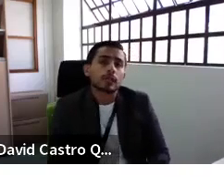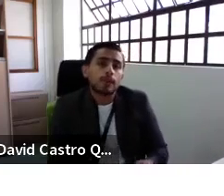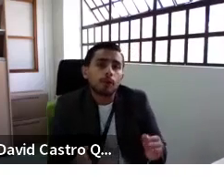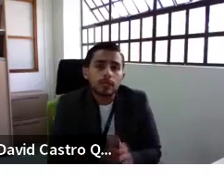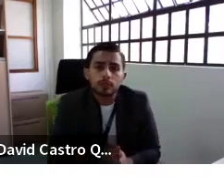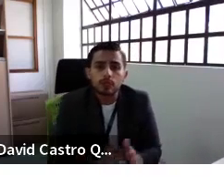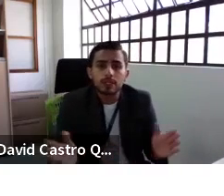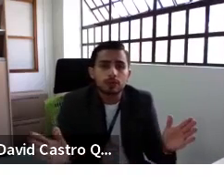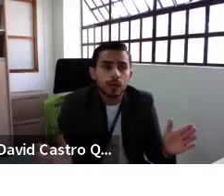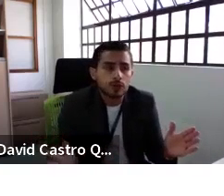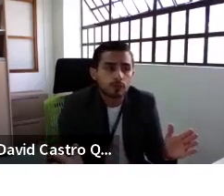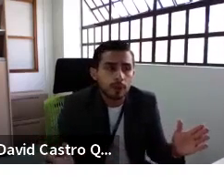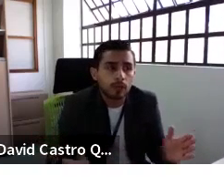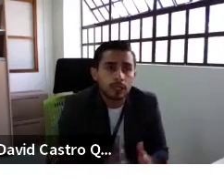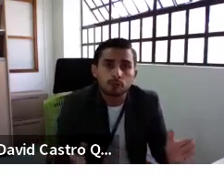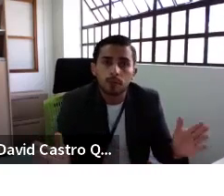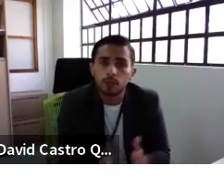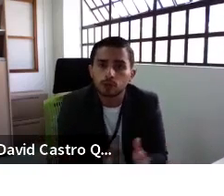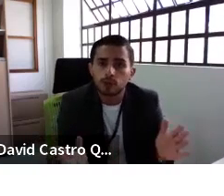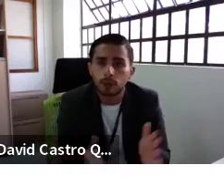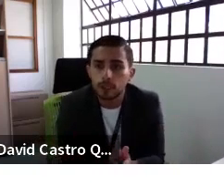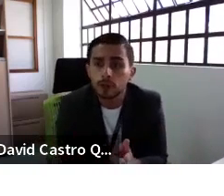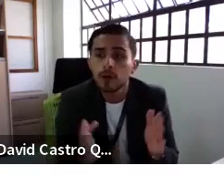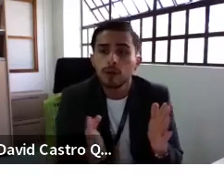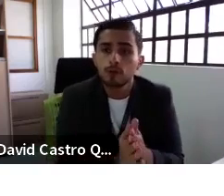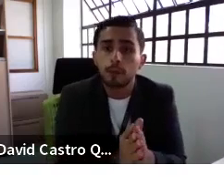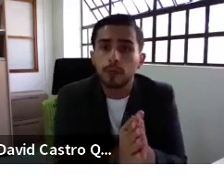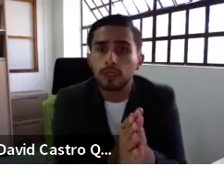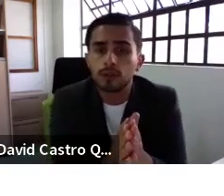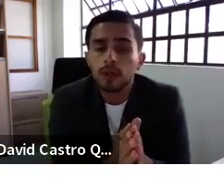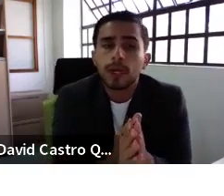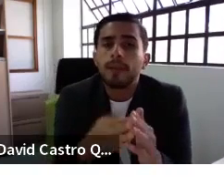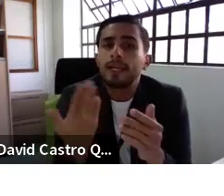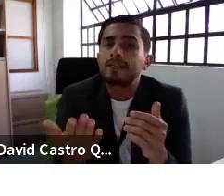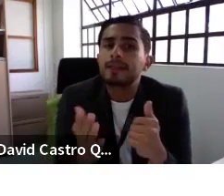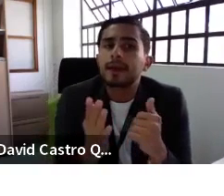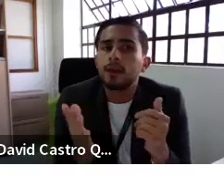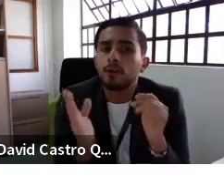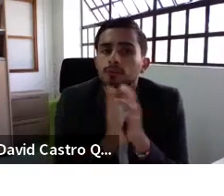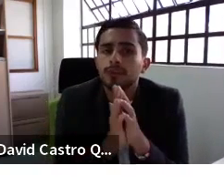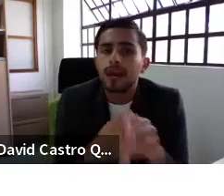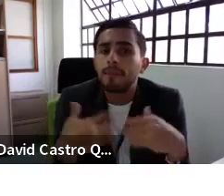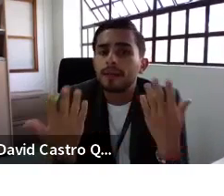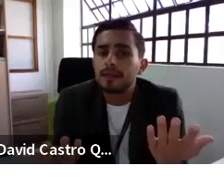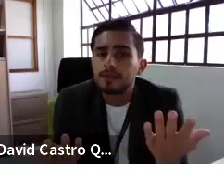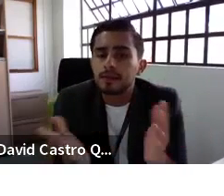cosa tan bonita ustedes hicieron una cosa súper bonita súper bonito súper bonito súper bonito vení ¿qué se te quedó? ¿qué aprendiste?